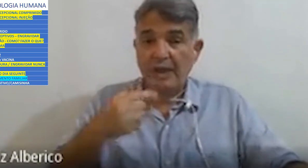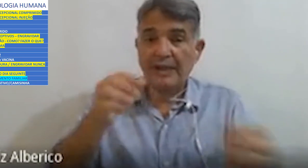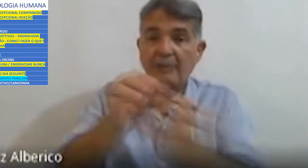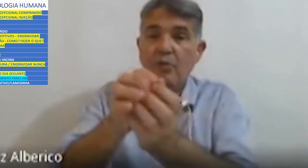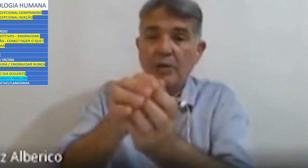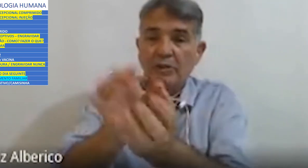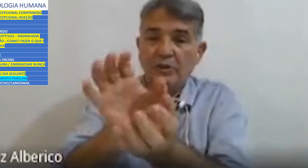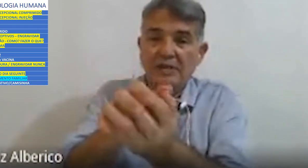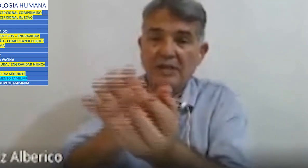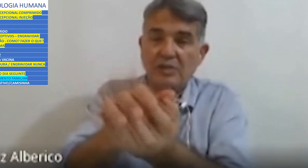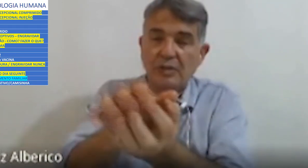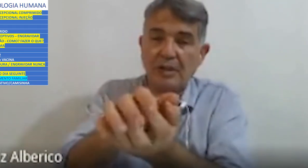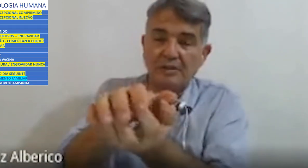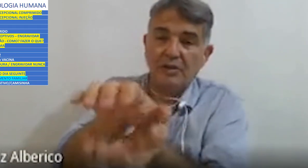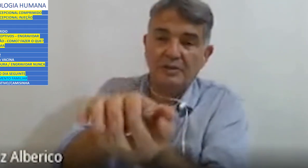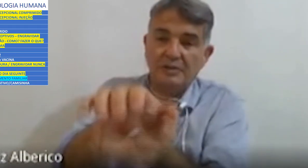da boca, eu tenho que fazer isso, tá? Ó.